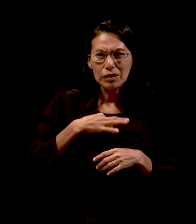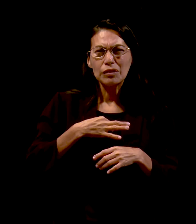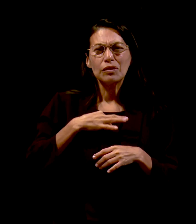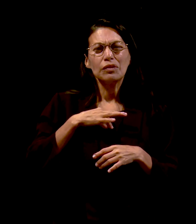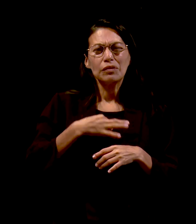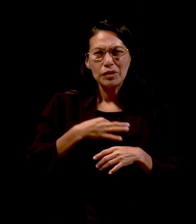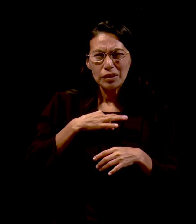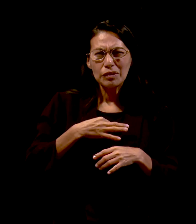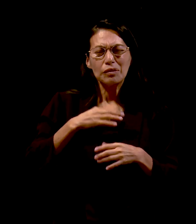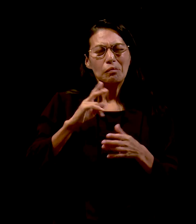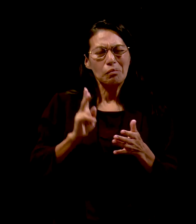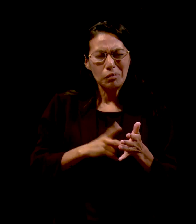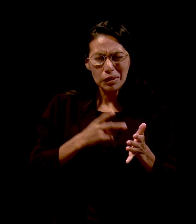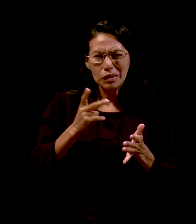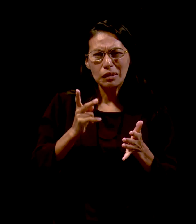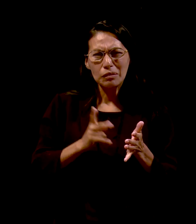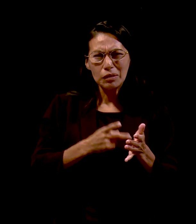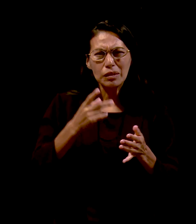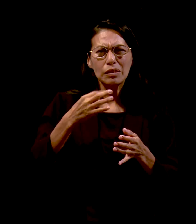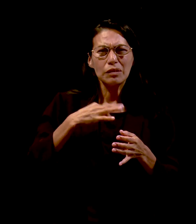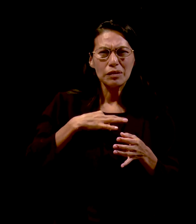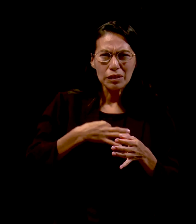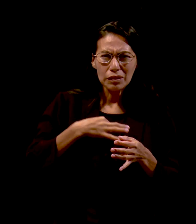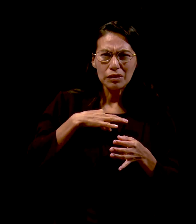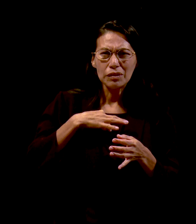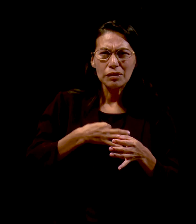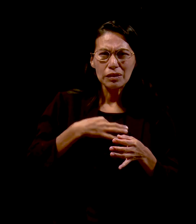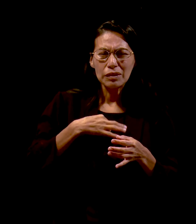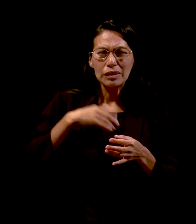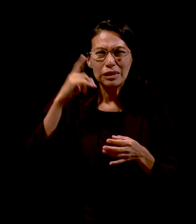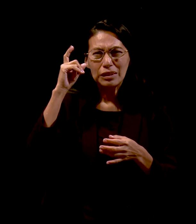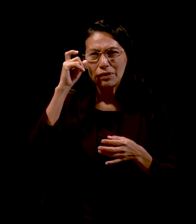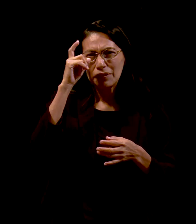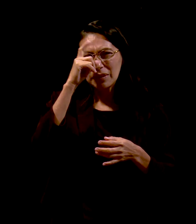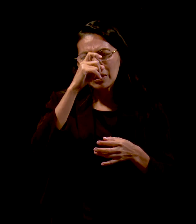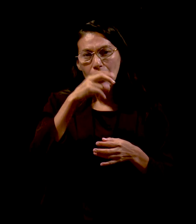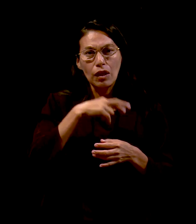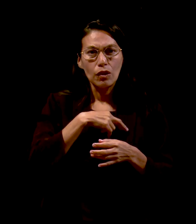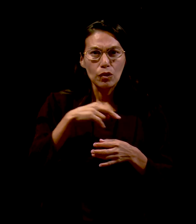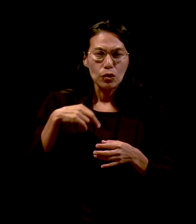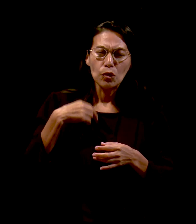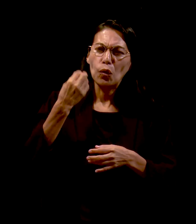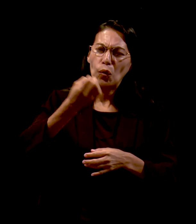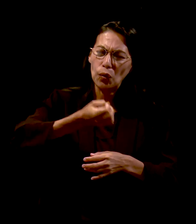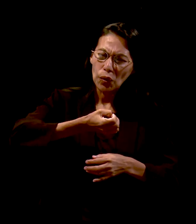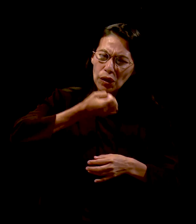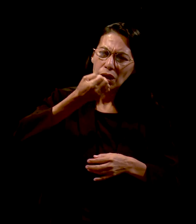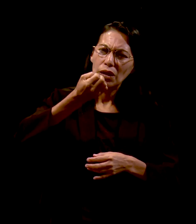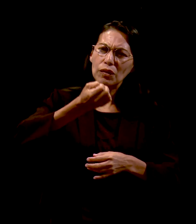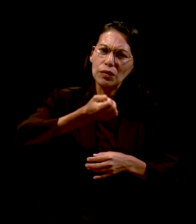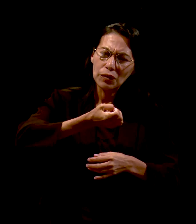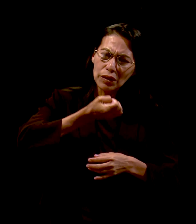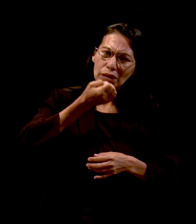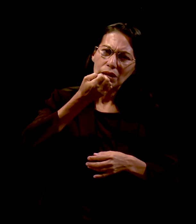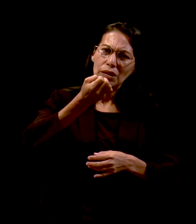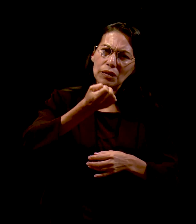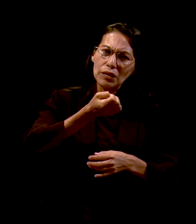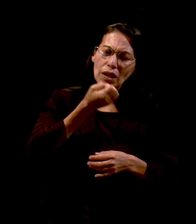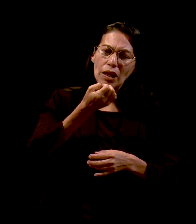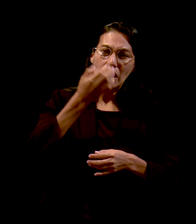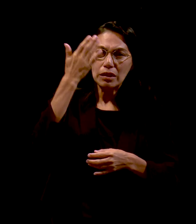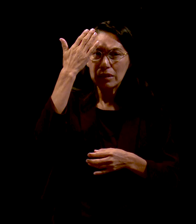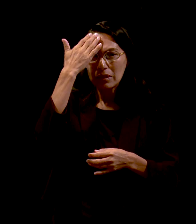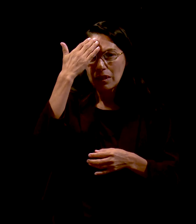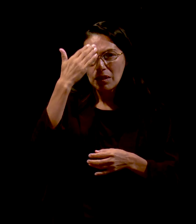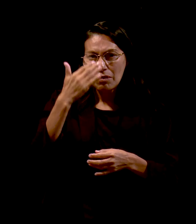repetían vez tras vez vez tras vez y así comenzamos a orar por supuesto porque sabíamos que médicamente